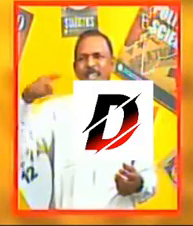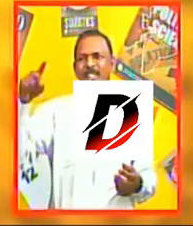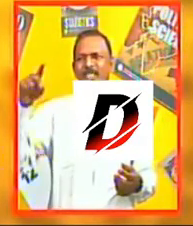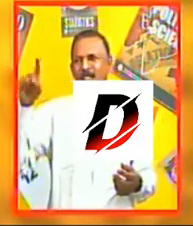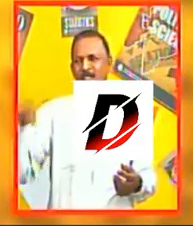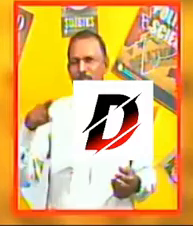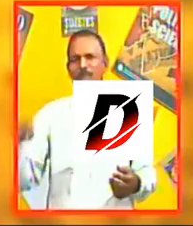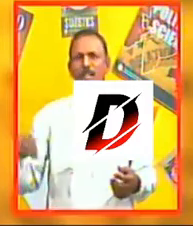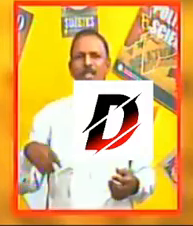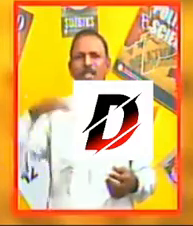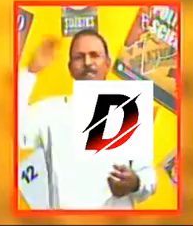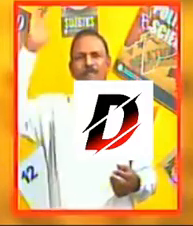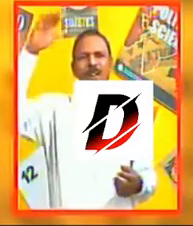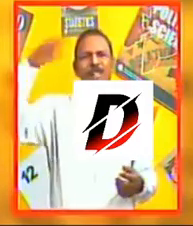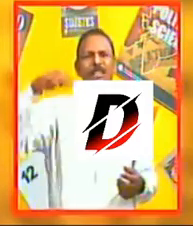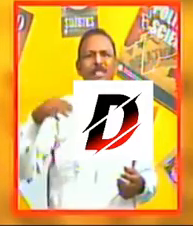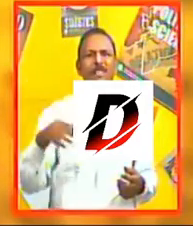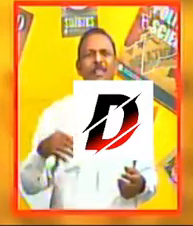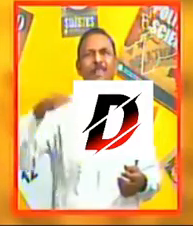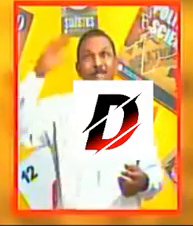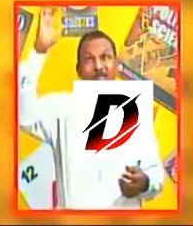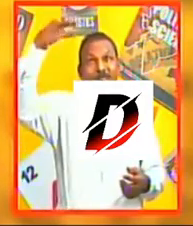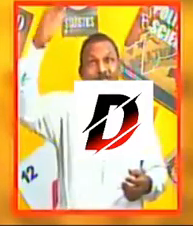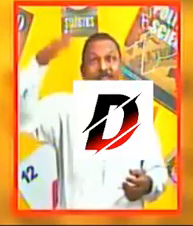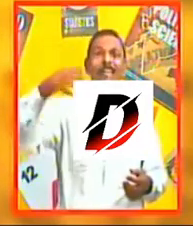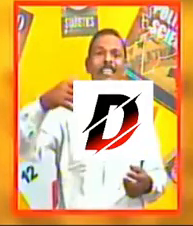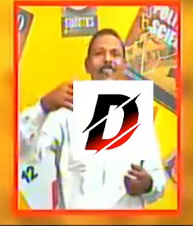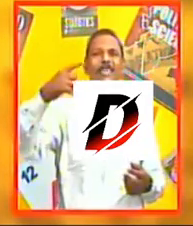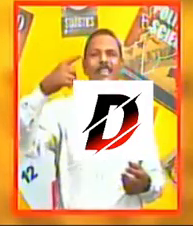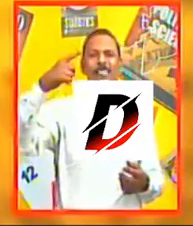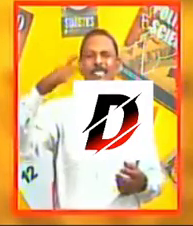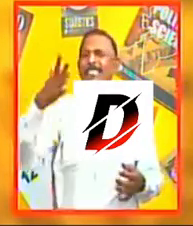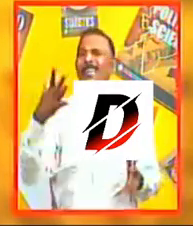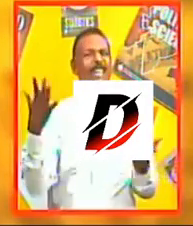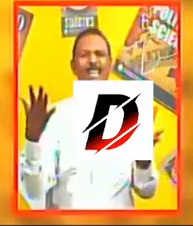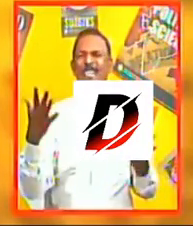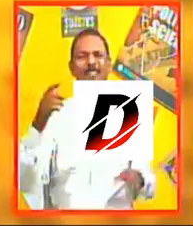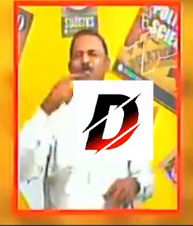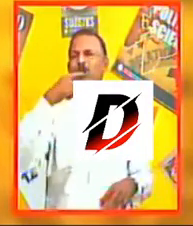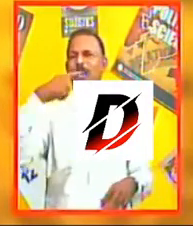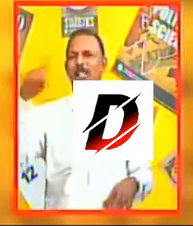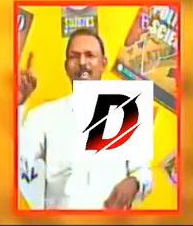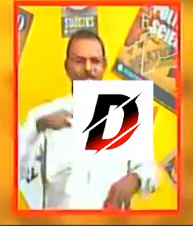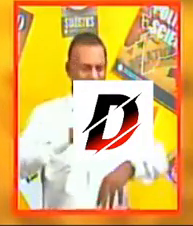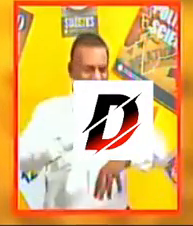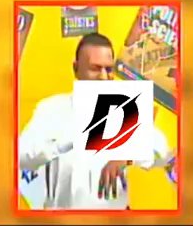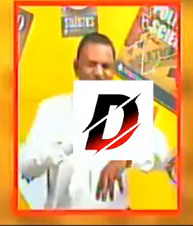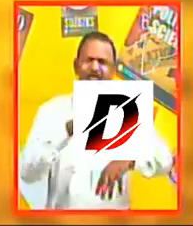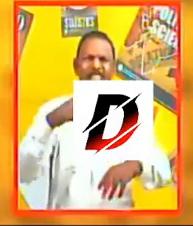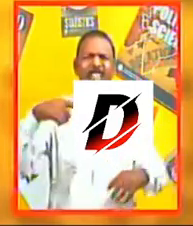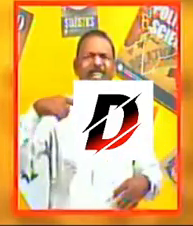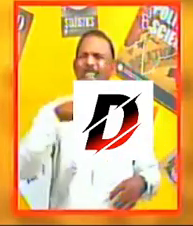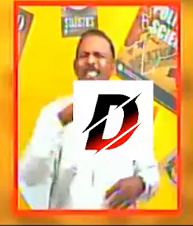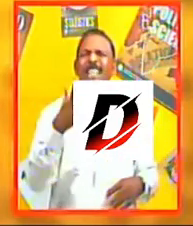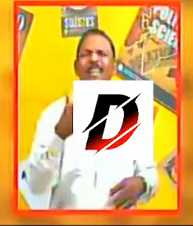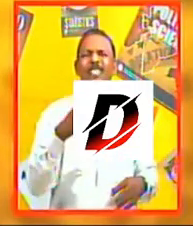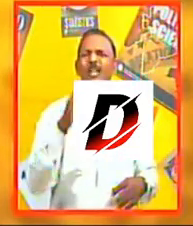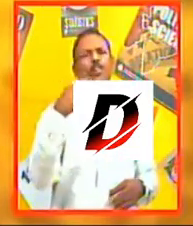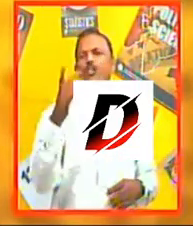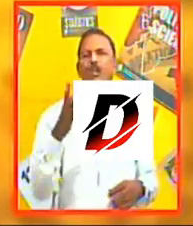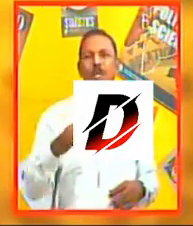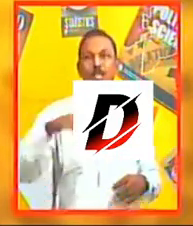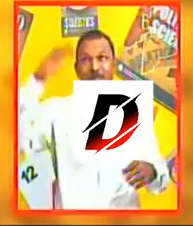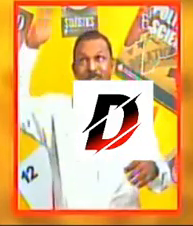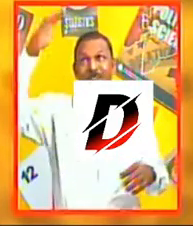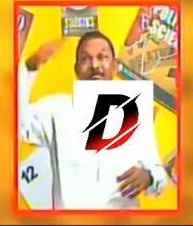ஆமாம், வானிலை சரியில்லை என்று சொல்லுவது தான் சரியான ஒன்று, காலநிலை சரியில்லை அப்படின்றது அது